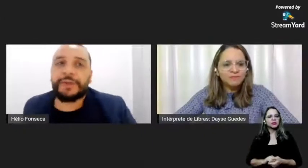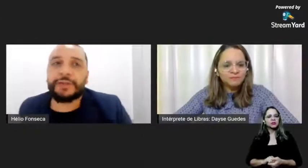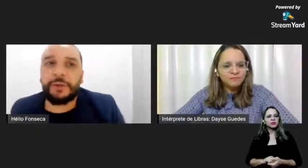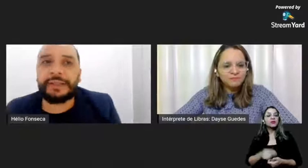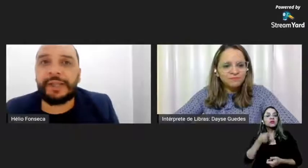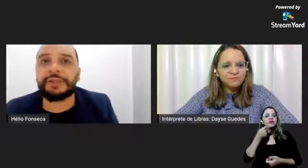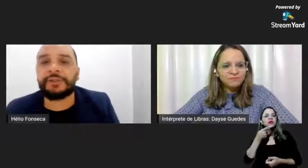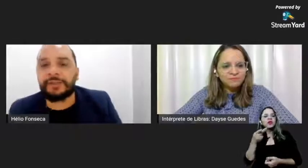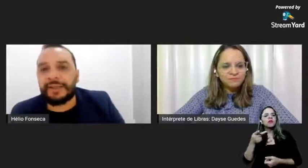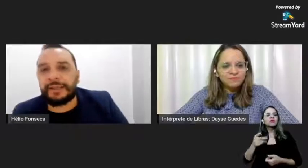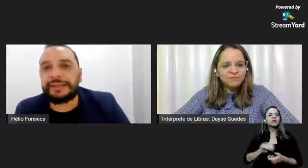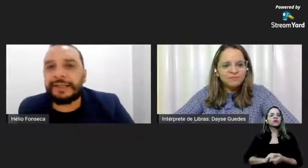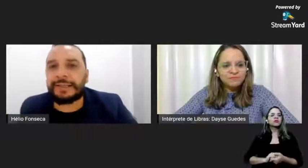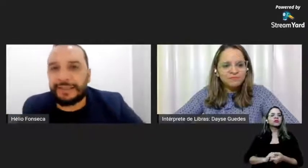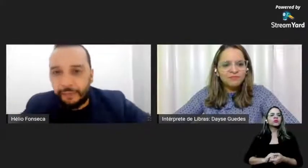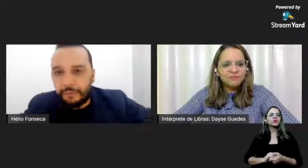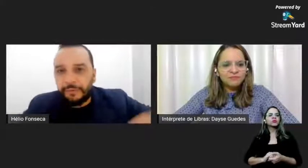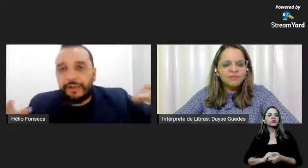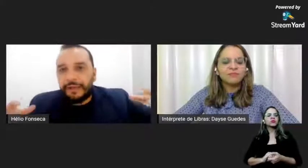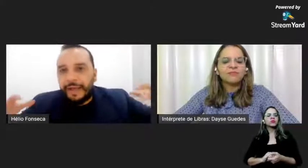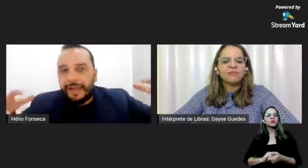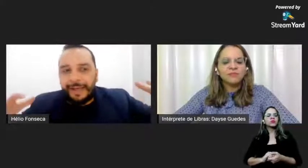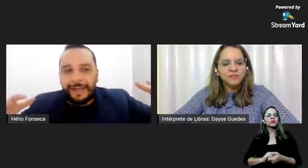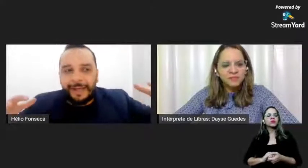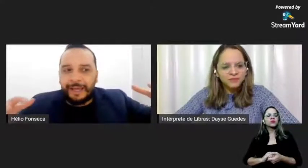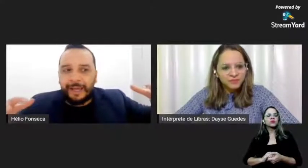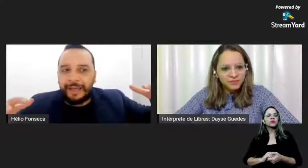classificador de pessoas que a gente usa na descrição,